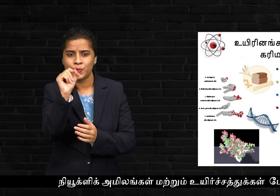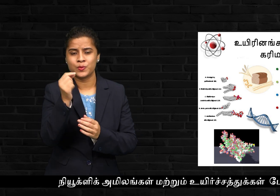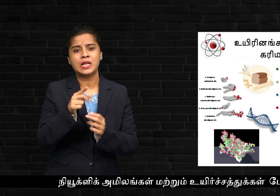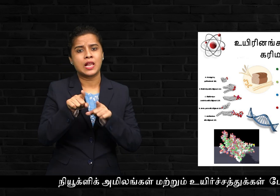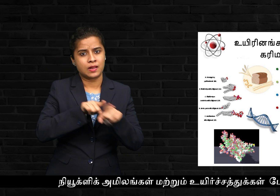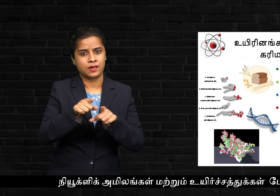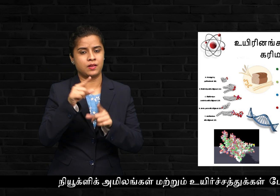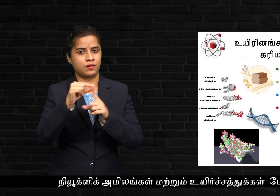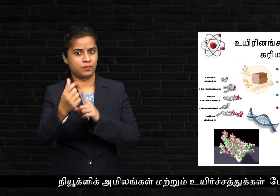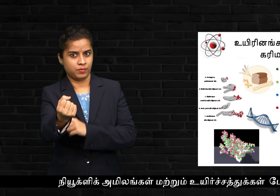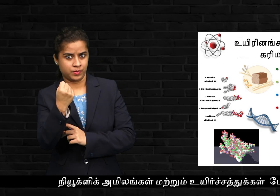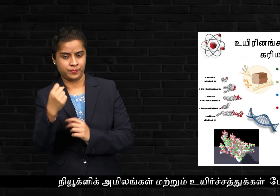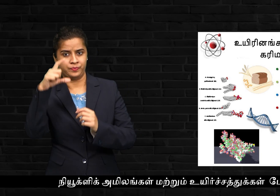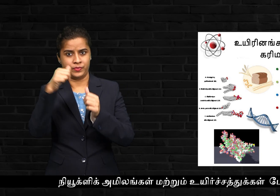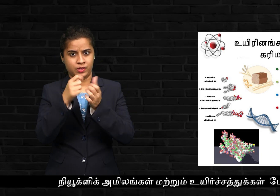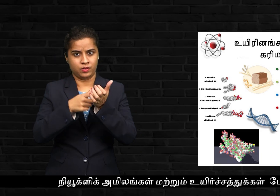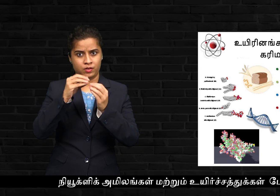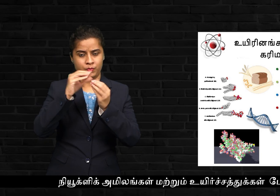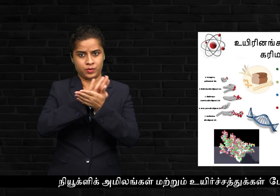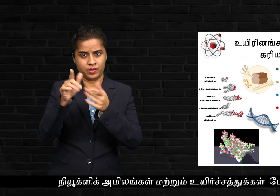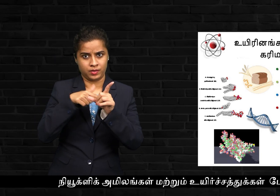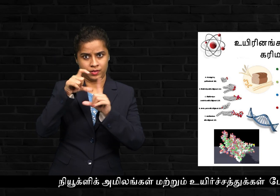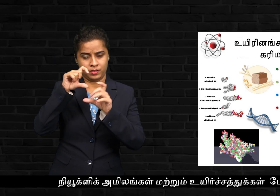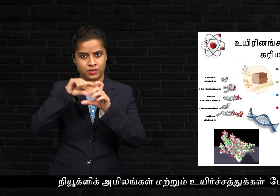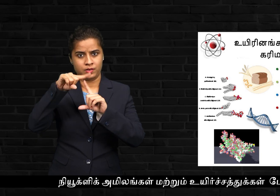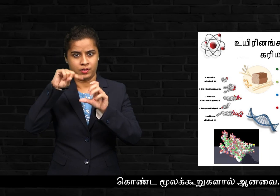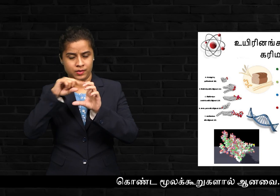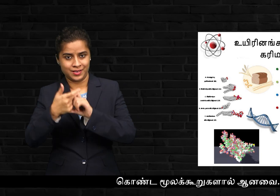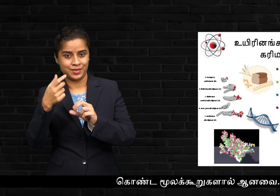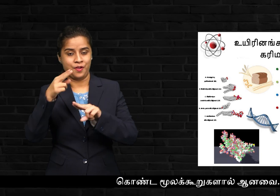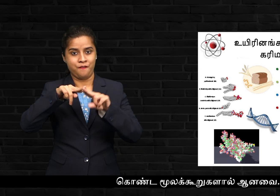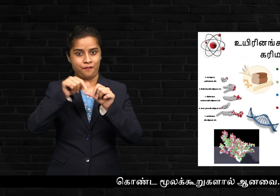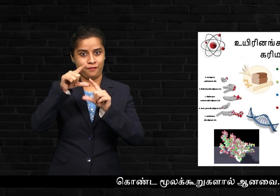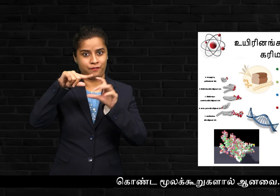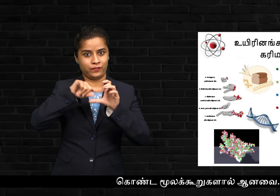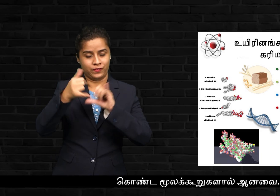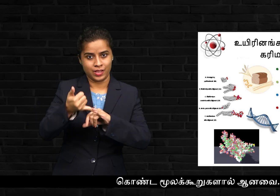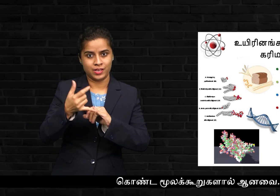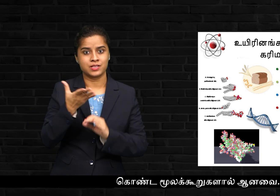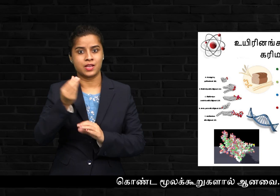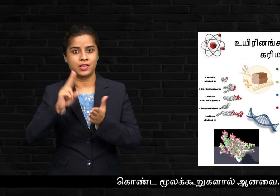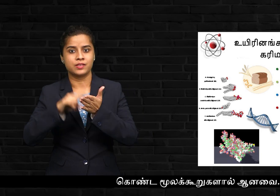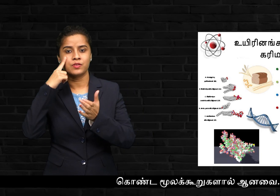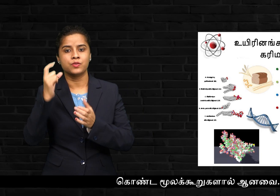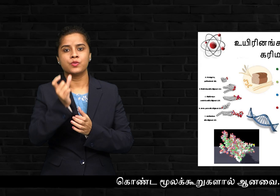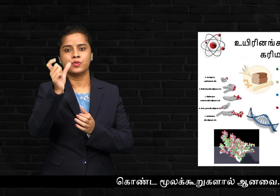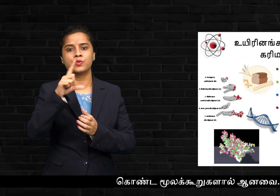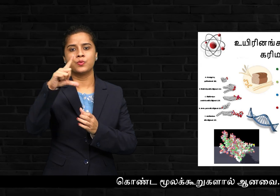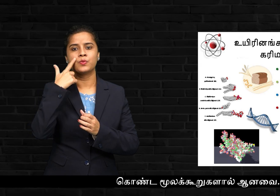நியூக்ளிக் அமிலங்கள் மற்றும் உயிர் சத்துக்கள் போன்ற கரிமம் கொண்ட மூலக்கூறுகளால் ஆனவை.